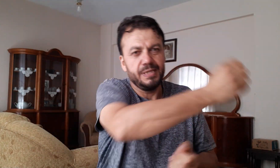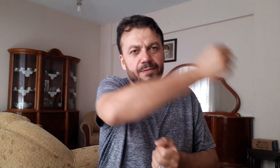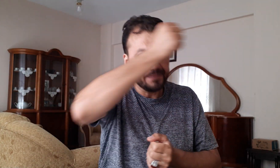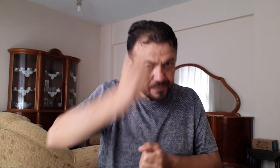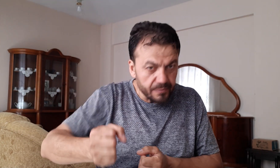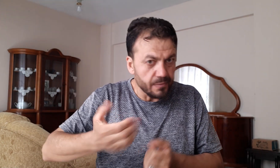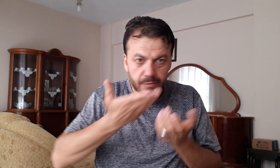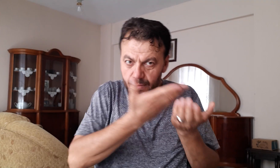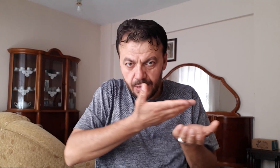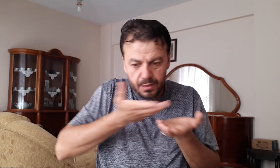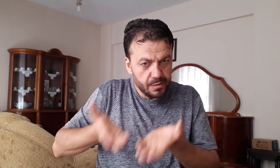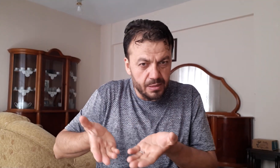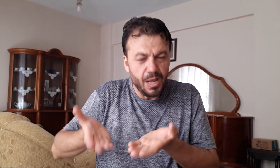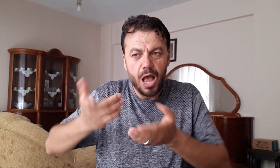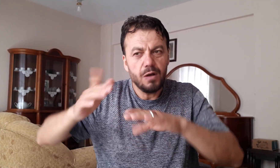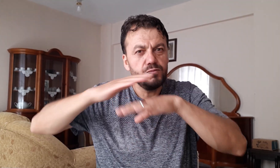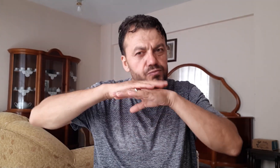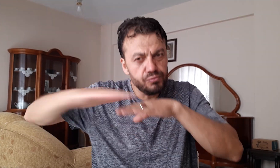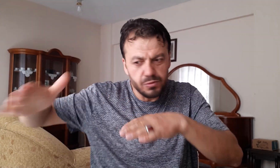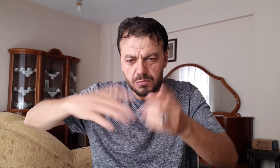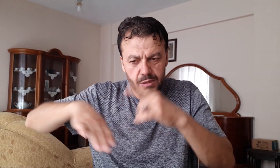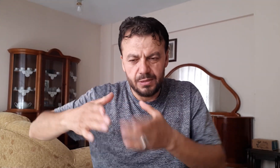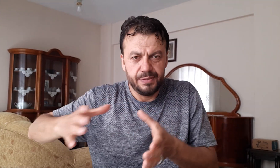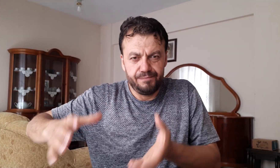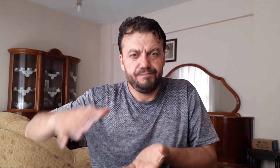bulmuş. Ve getirmiş, demiş ki